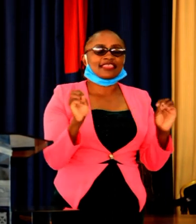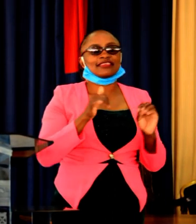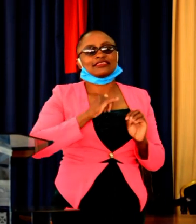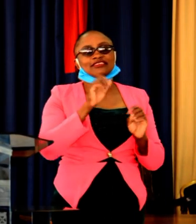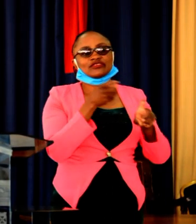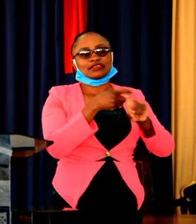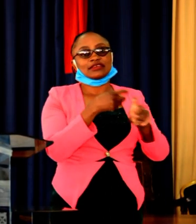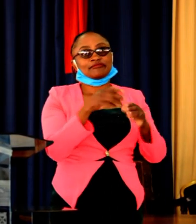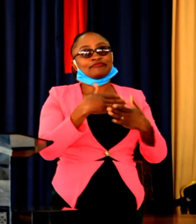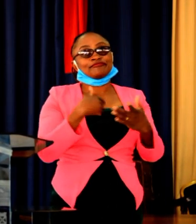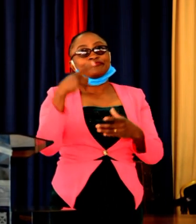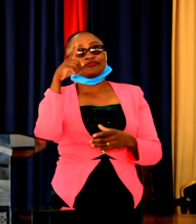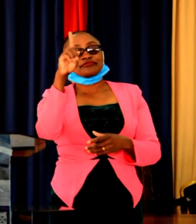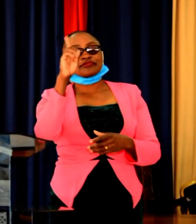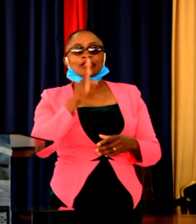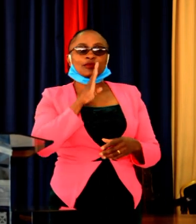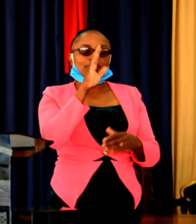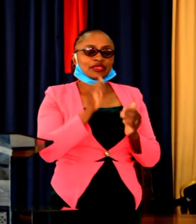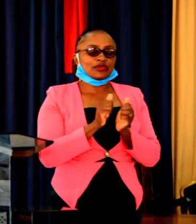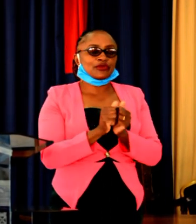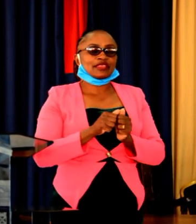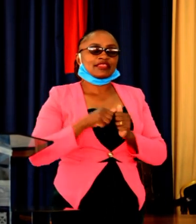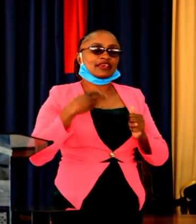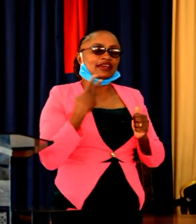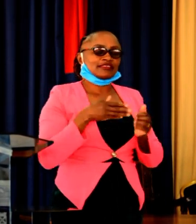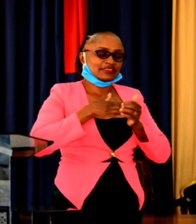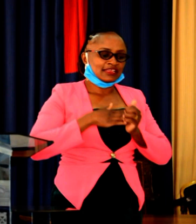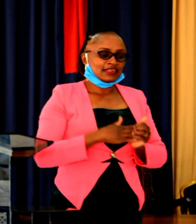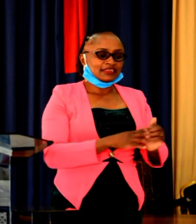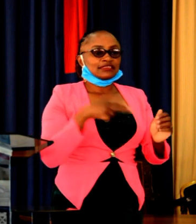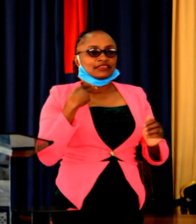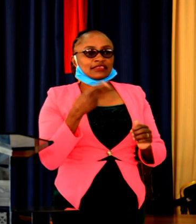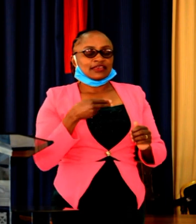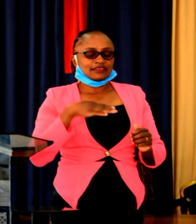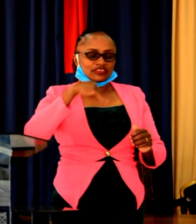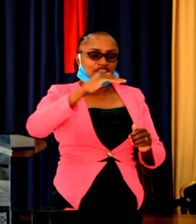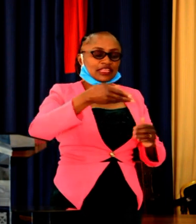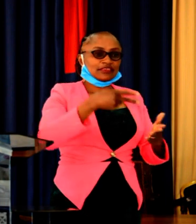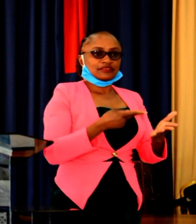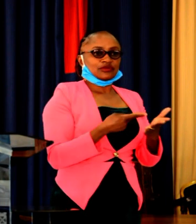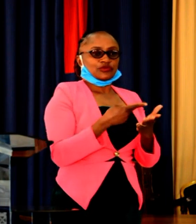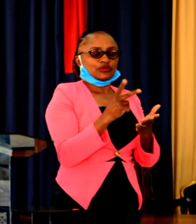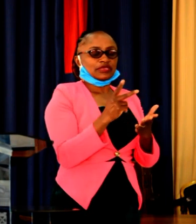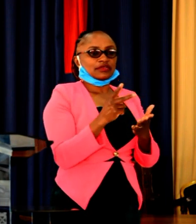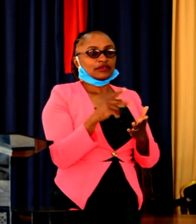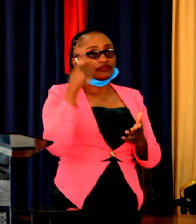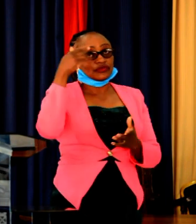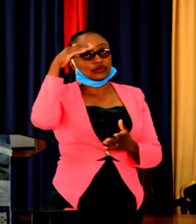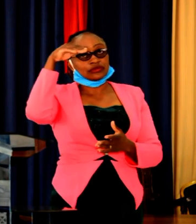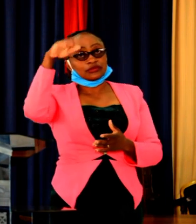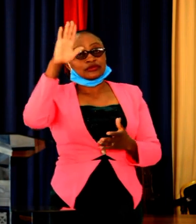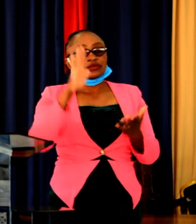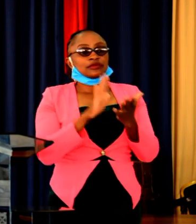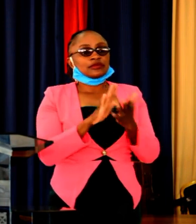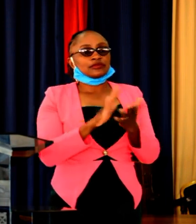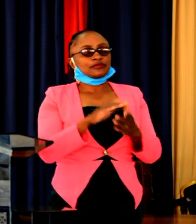mbele zako. Kuwa nasi na utuongoze hata katika wiki hii. Ewe Bwana, tuhifadhi na utulinde kwa utukufu wa jina lako, katika